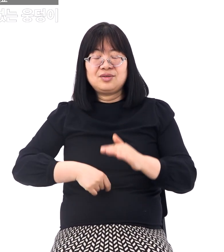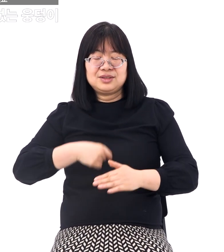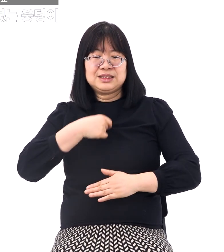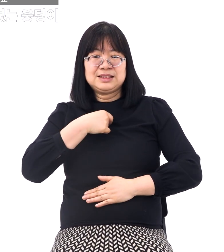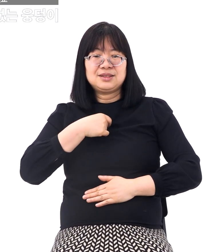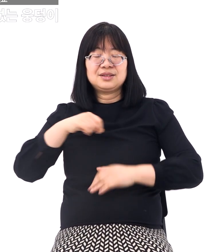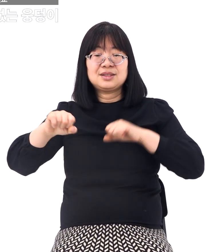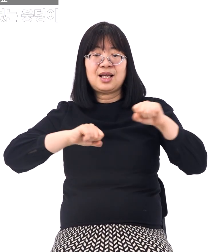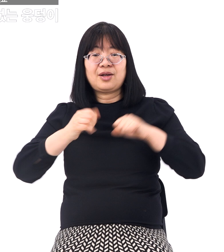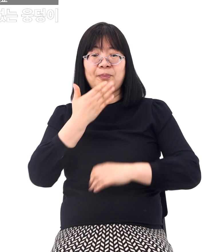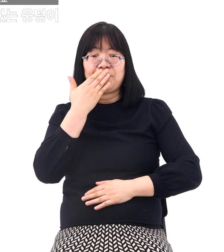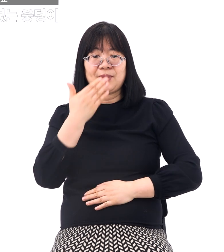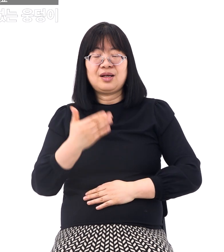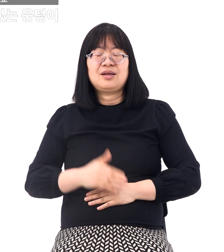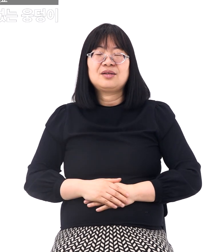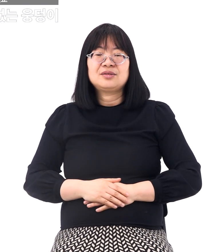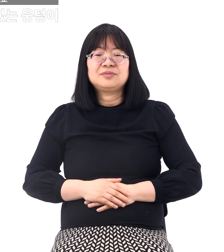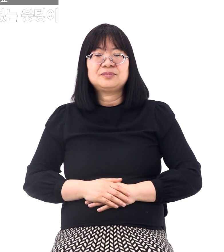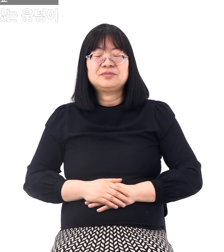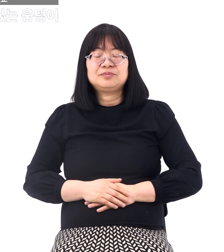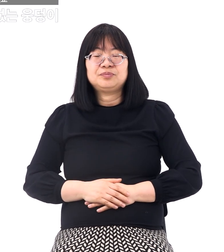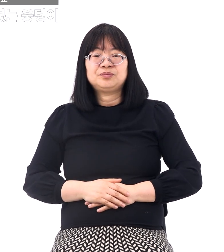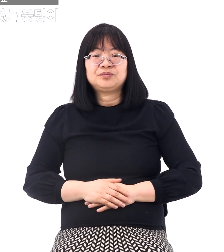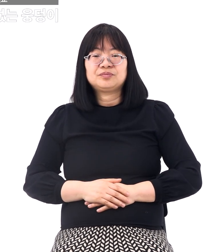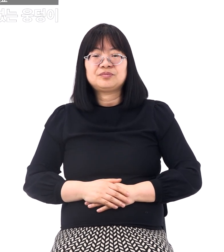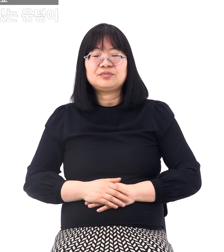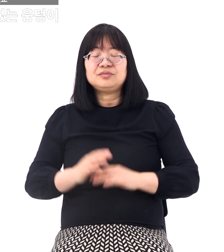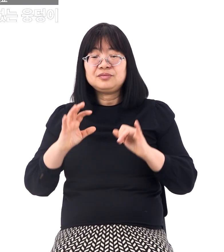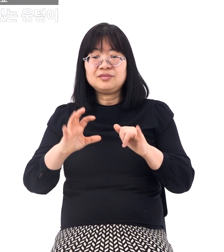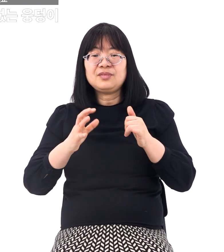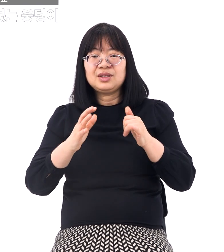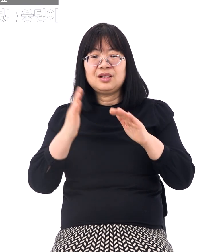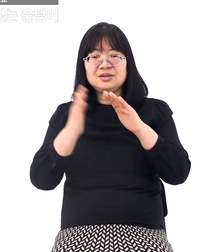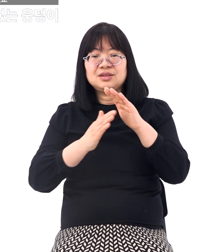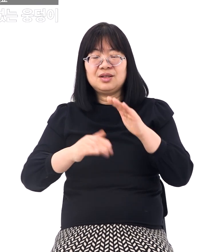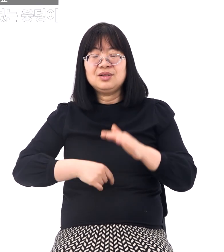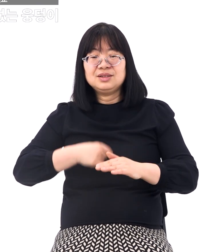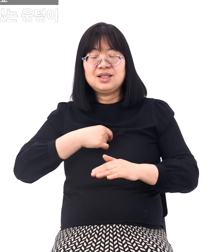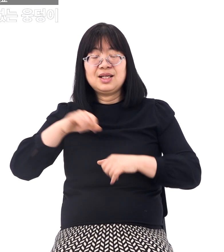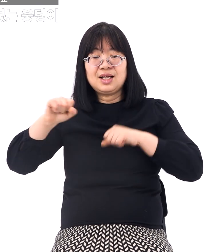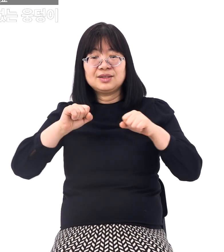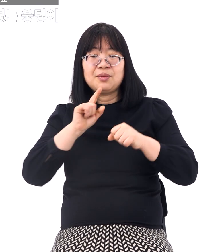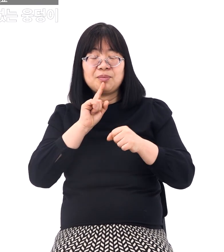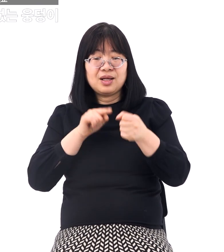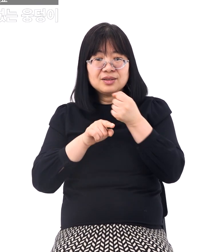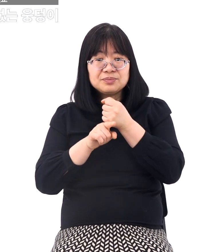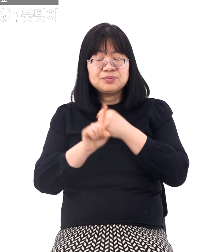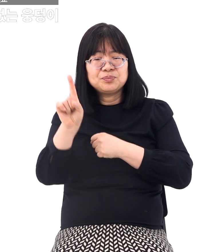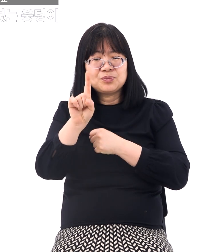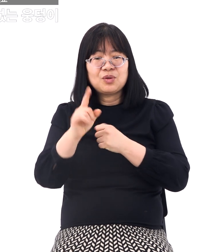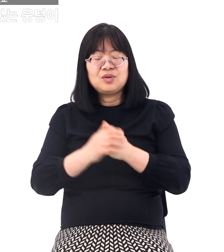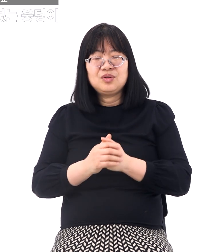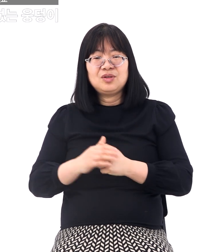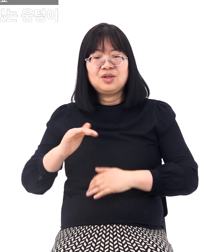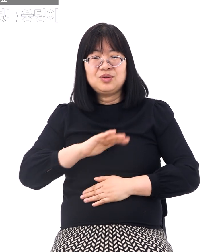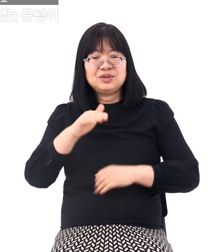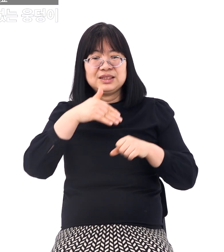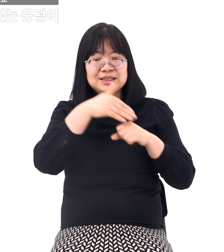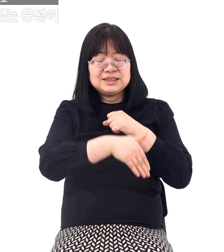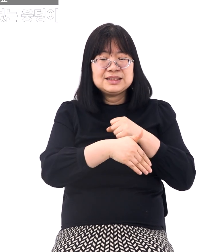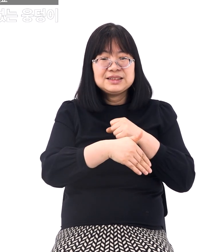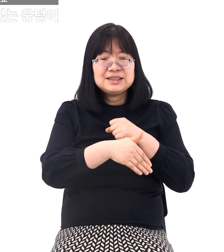공의를 행할 것이며. 자, 여기 세상에서 정의와 공의를 행한다는 말은 우리식